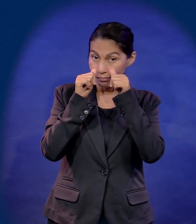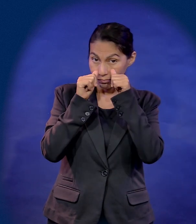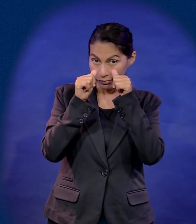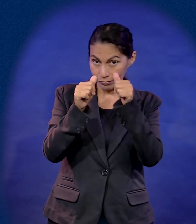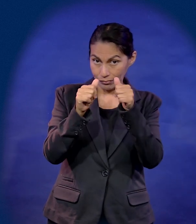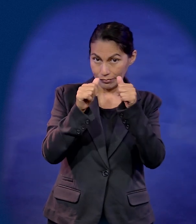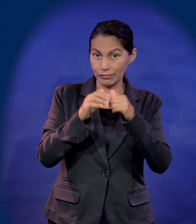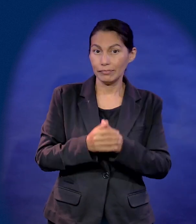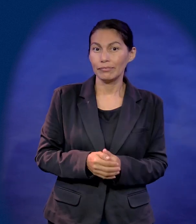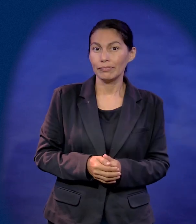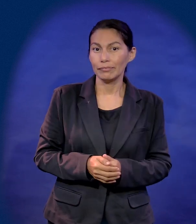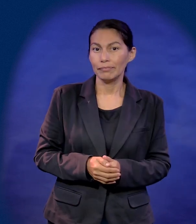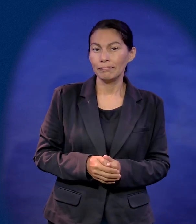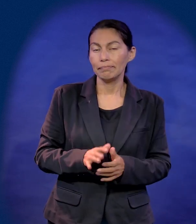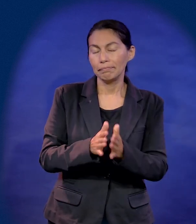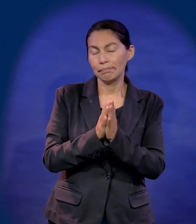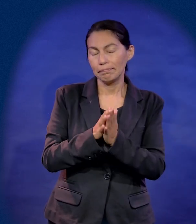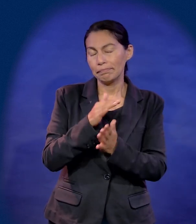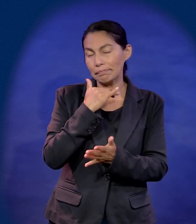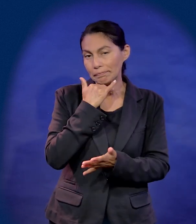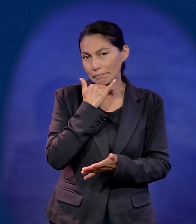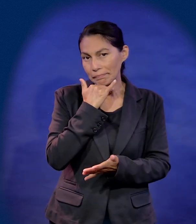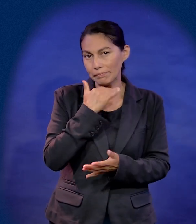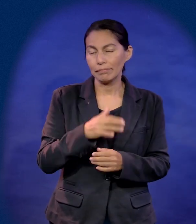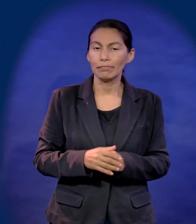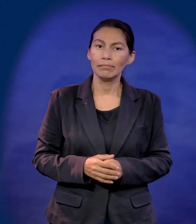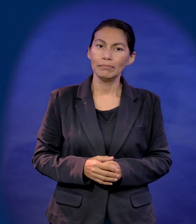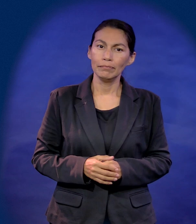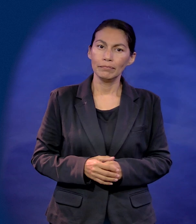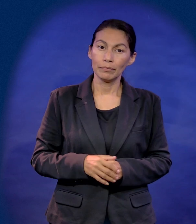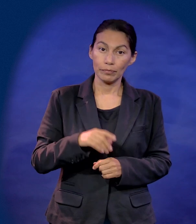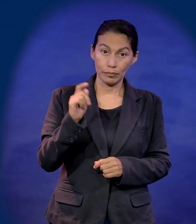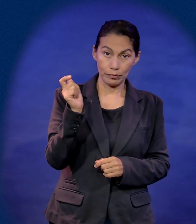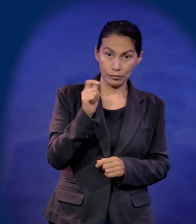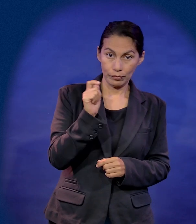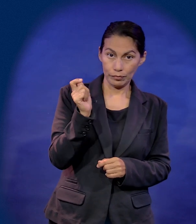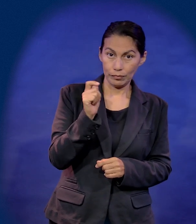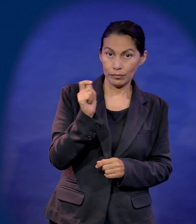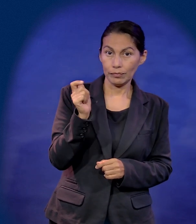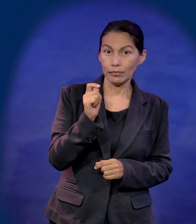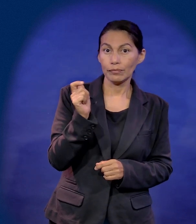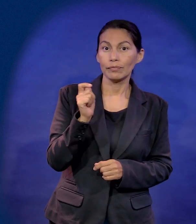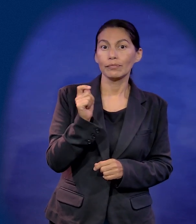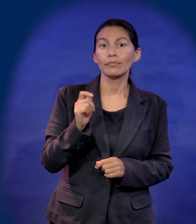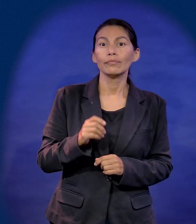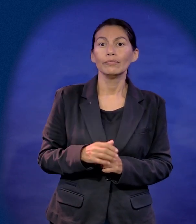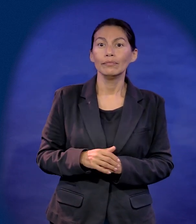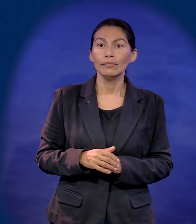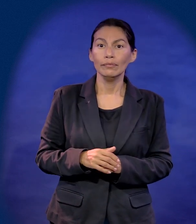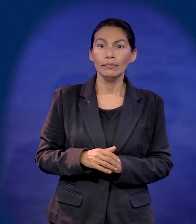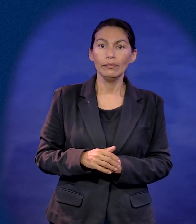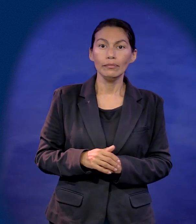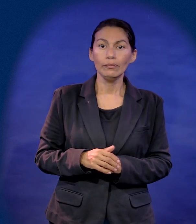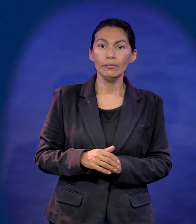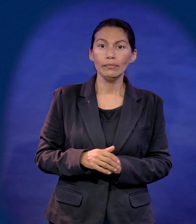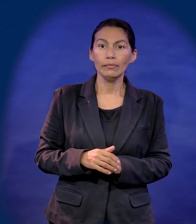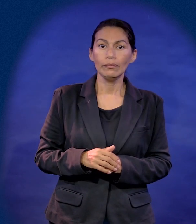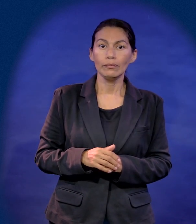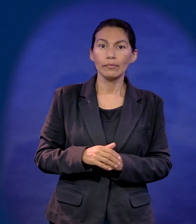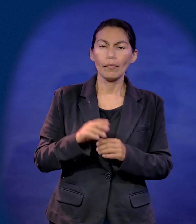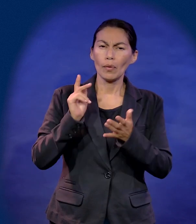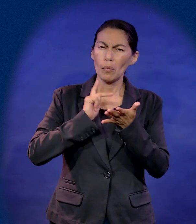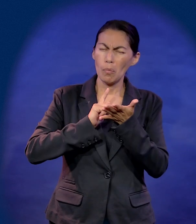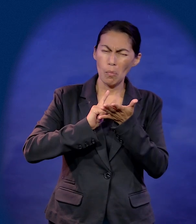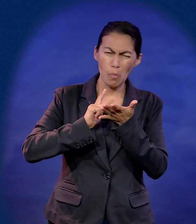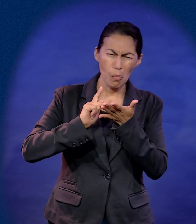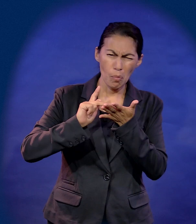creo que es importante. Así que por favor tenme paciencia y perdóname de antemano. El noviazgo,